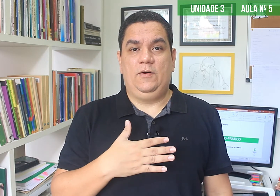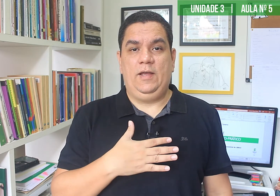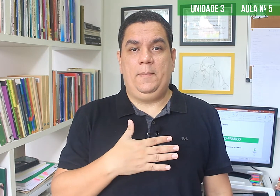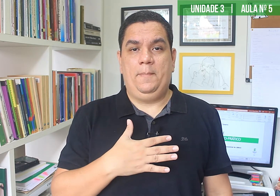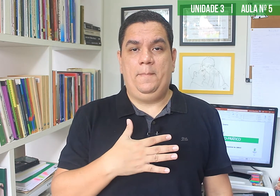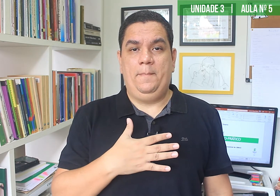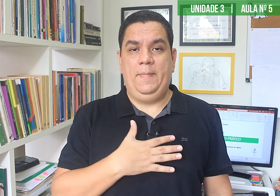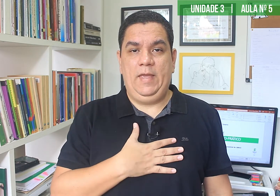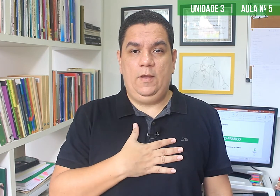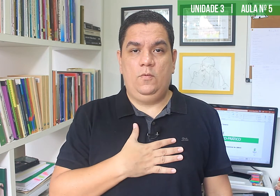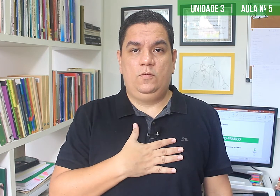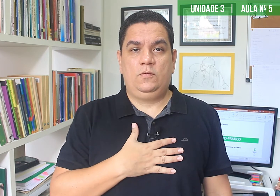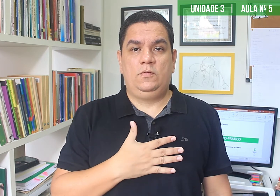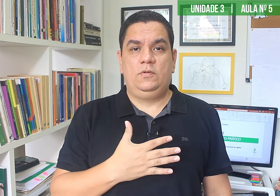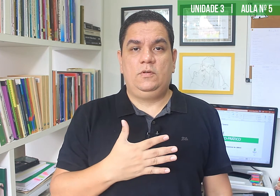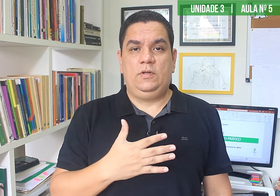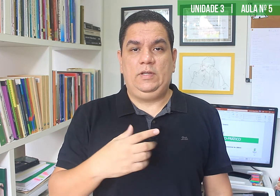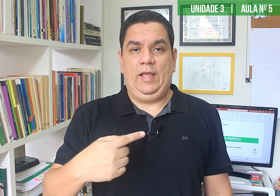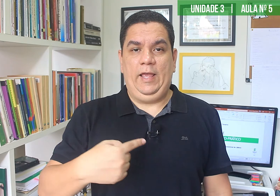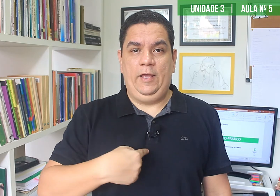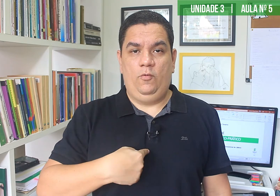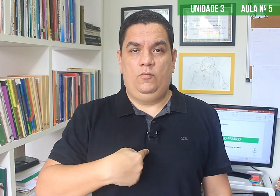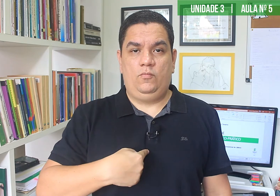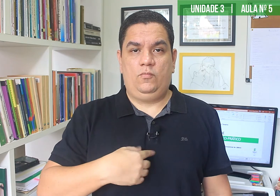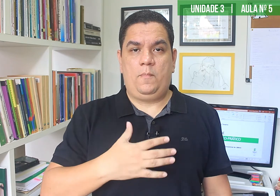é meu, eu,